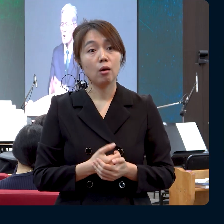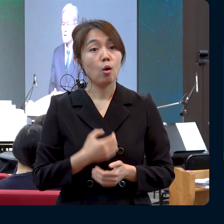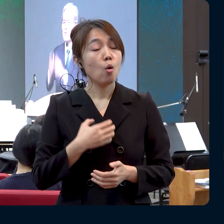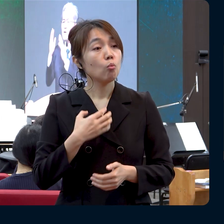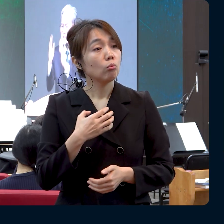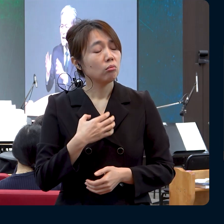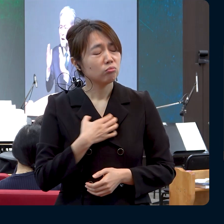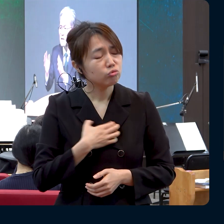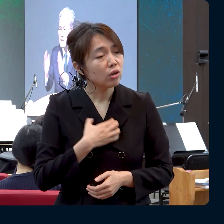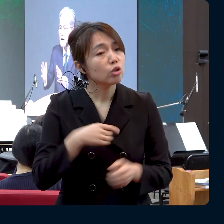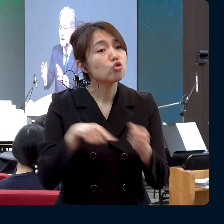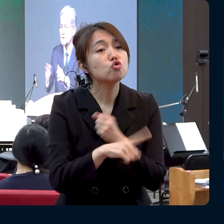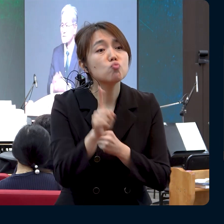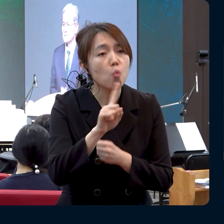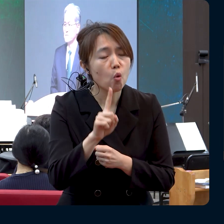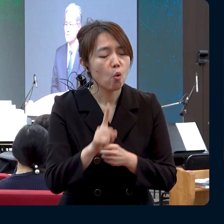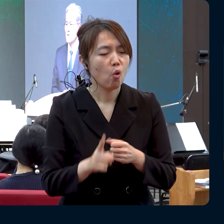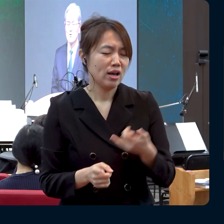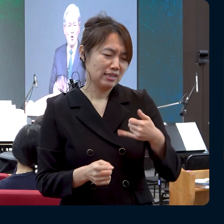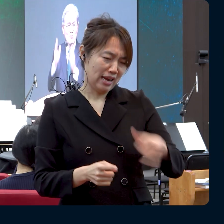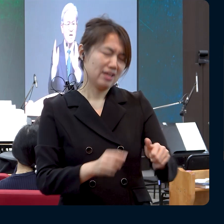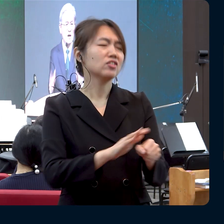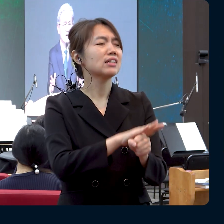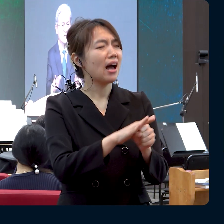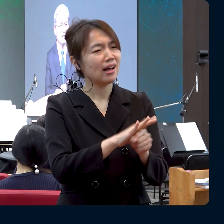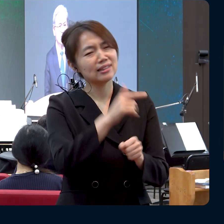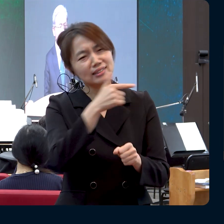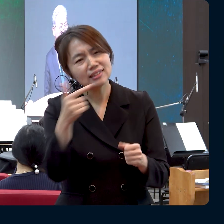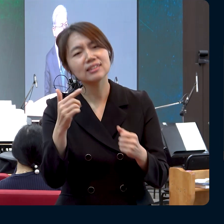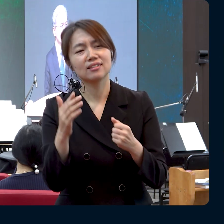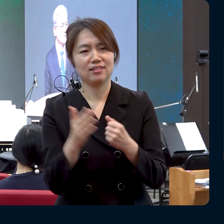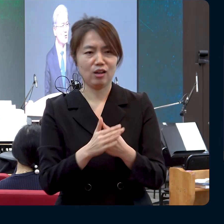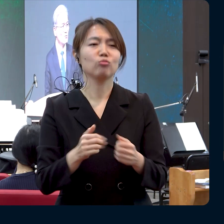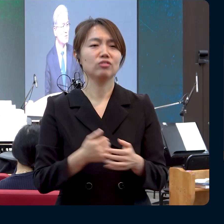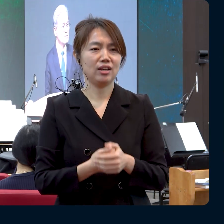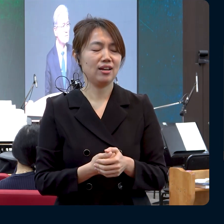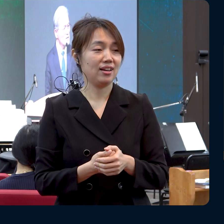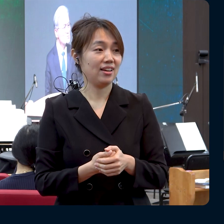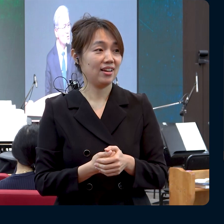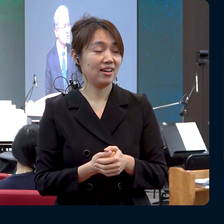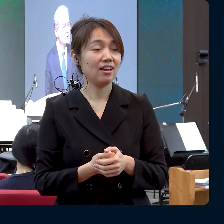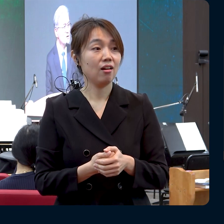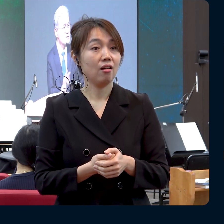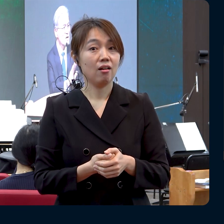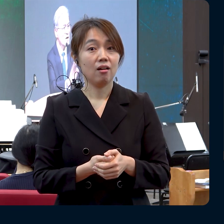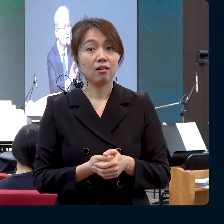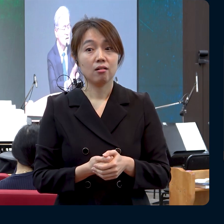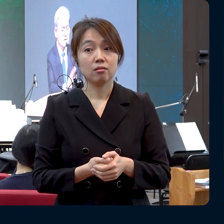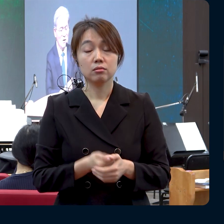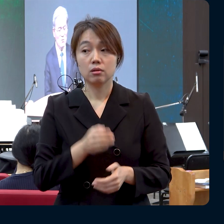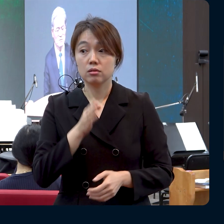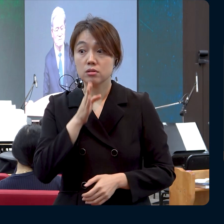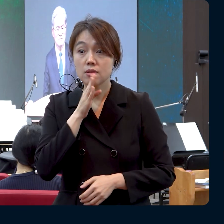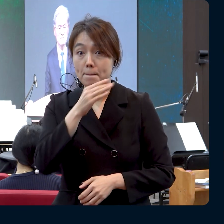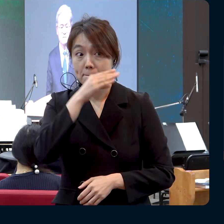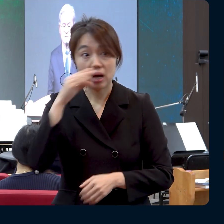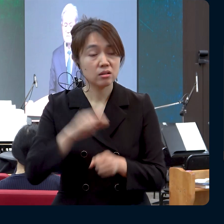대답은 똑같아요. 사랑하니까, 너무 사랑하니까. 근데 여러분, 말씀드렸죠, 그거 사랑이